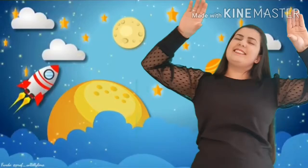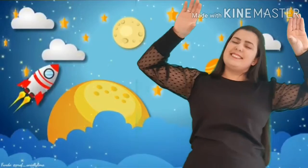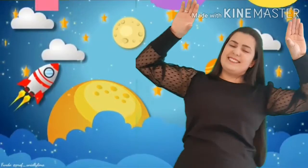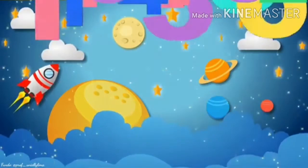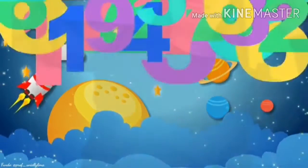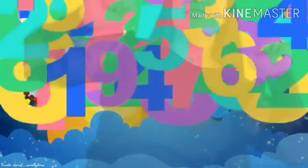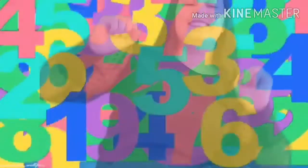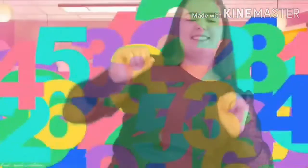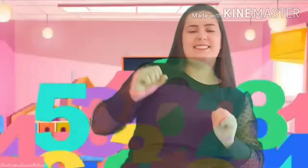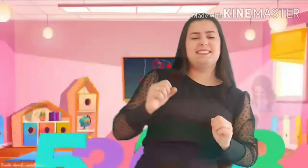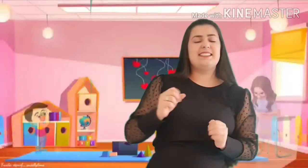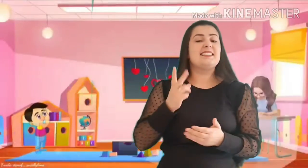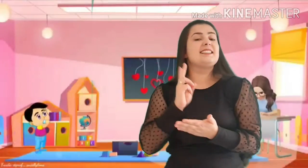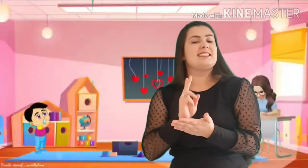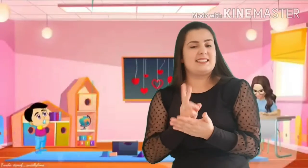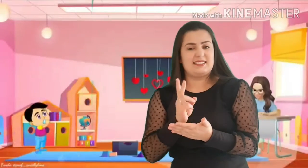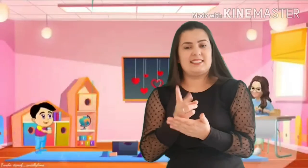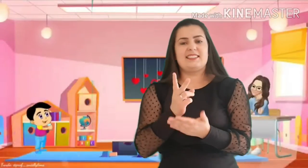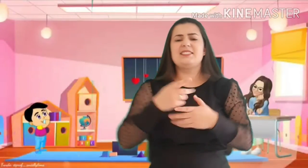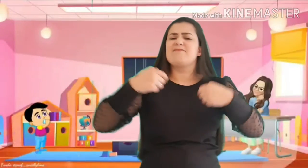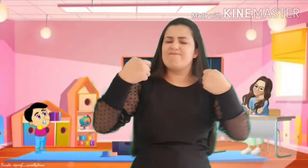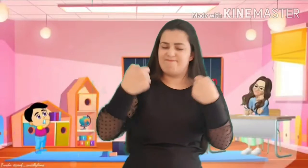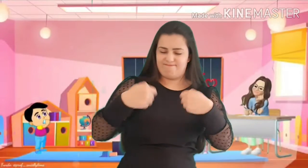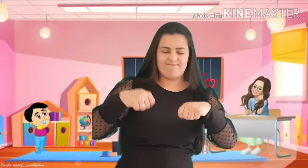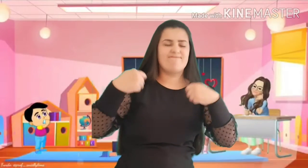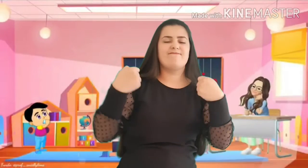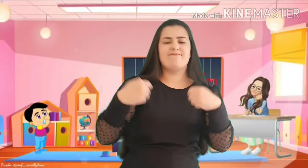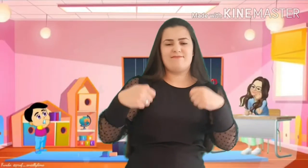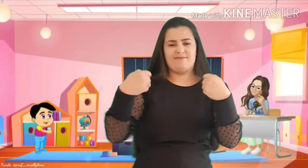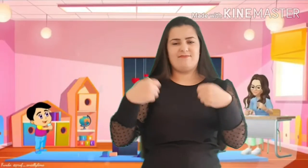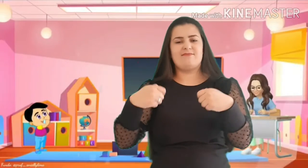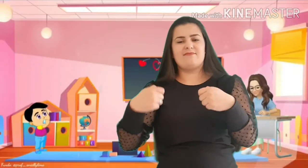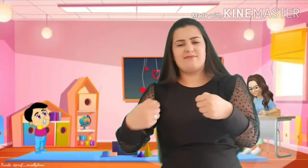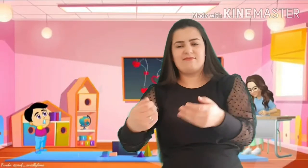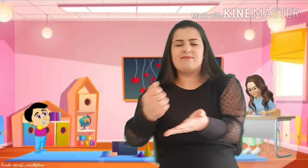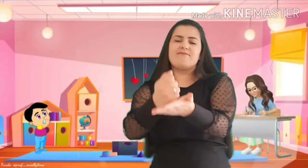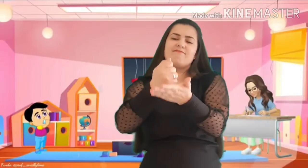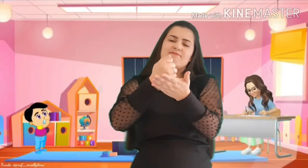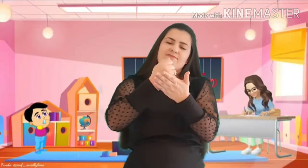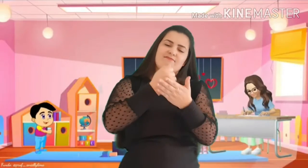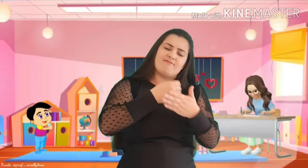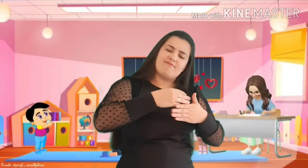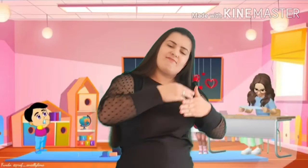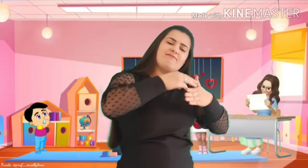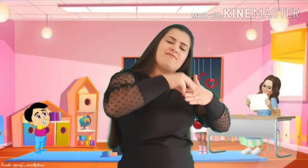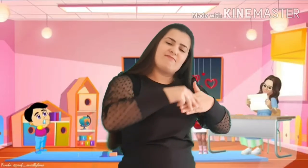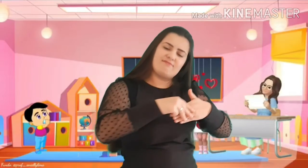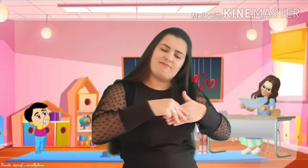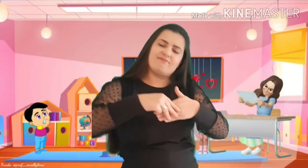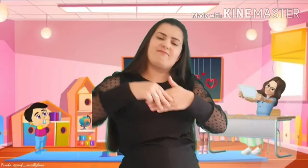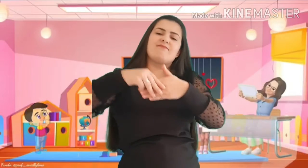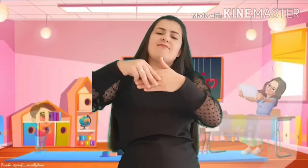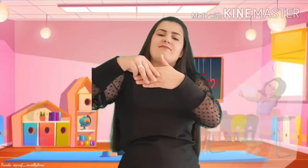céu. Toda vez que eu precisei, você me deu a mão,